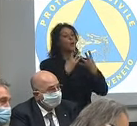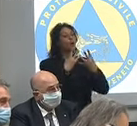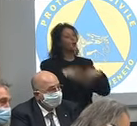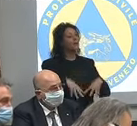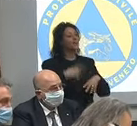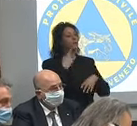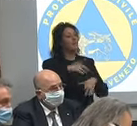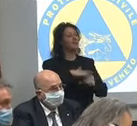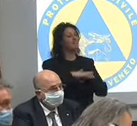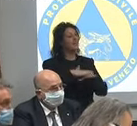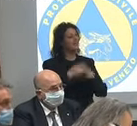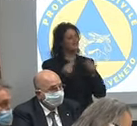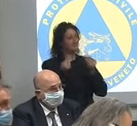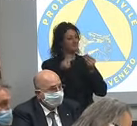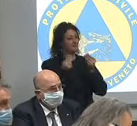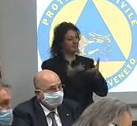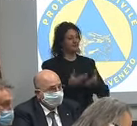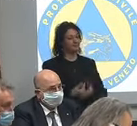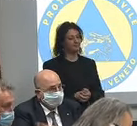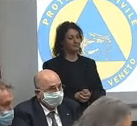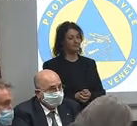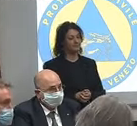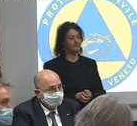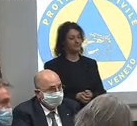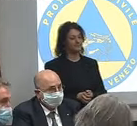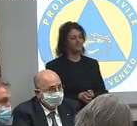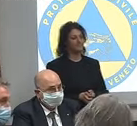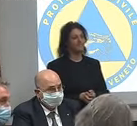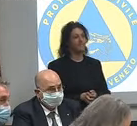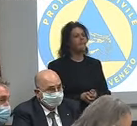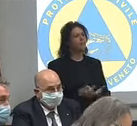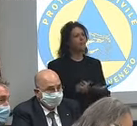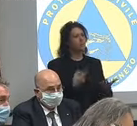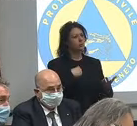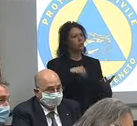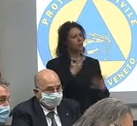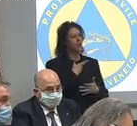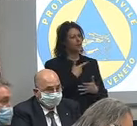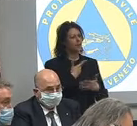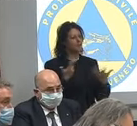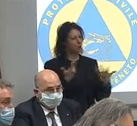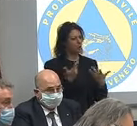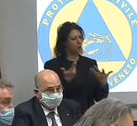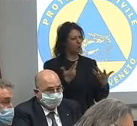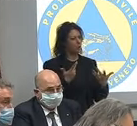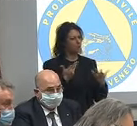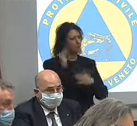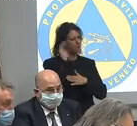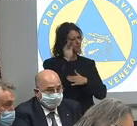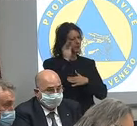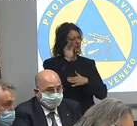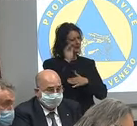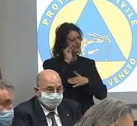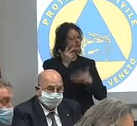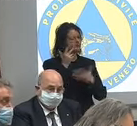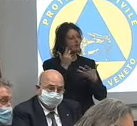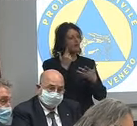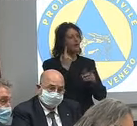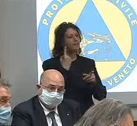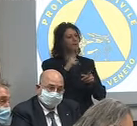questi servizi. Ricordo che abbiamo una prospettiva dove lavoreremo molto e si lavorerà